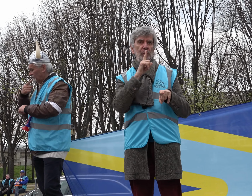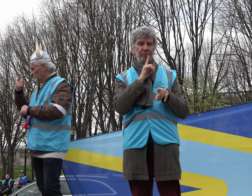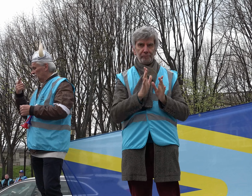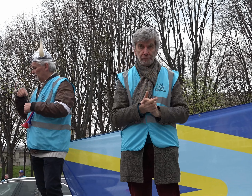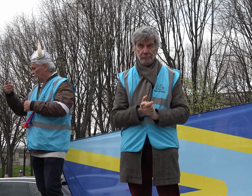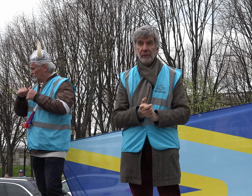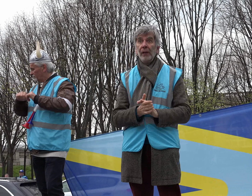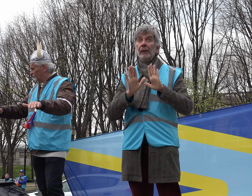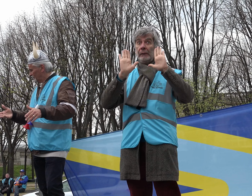je suis sourde.